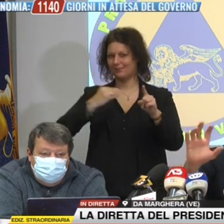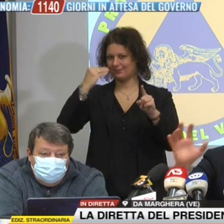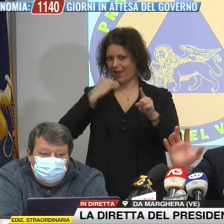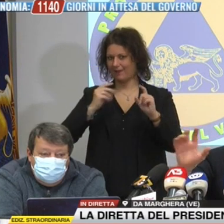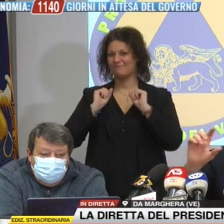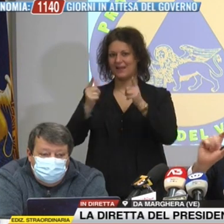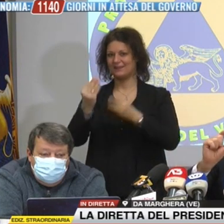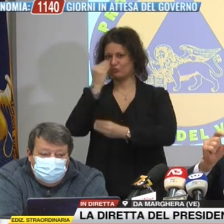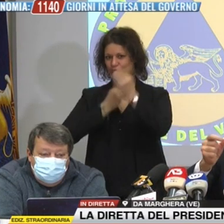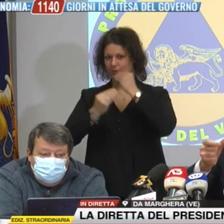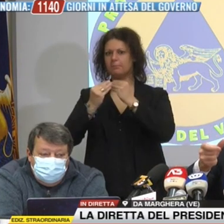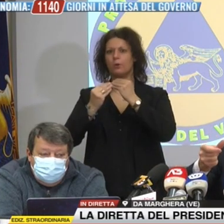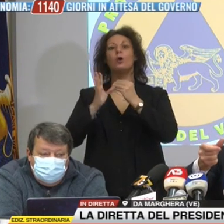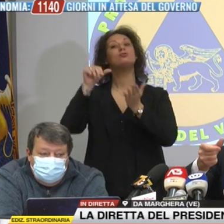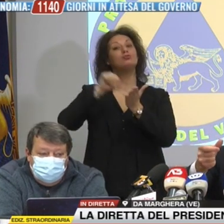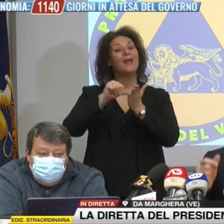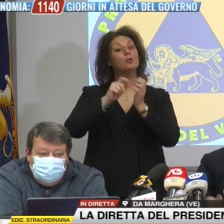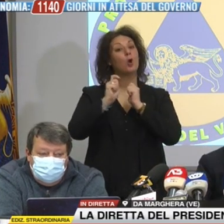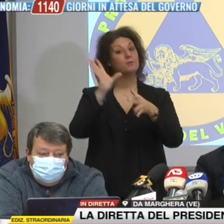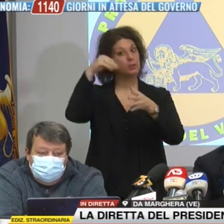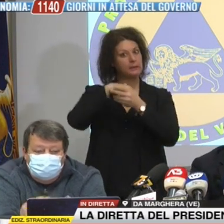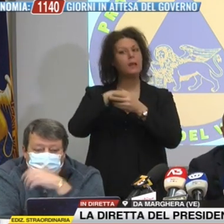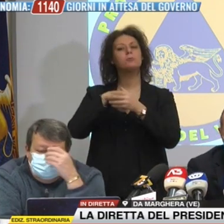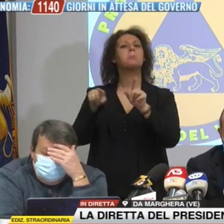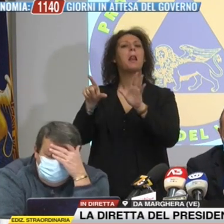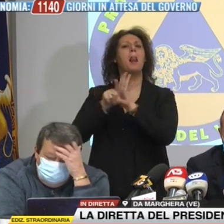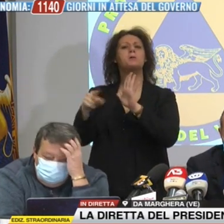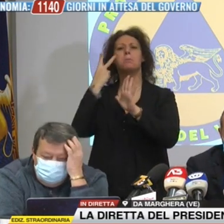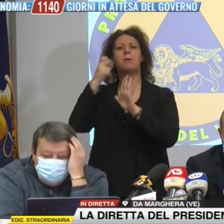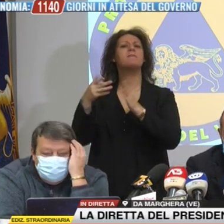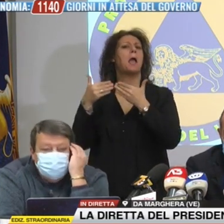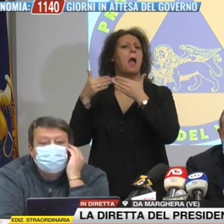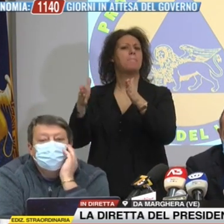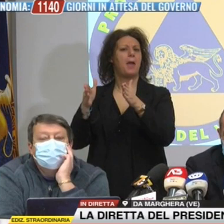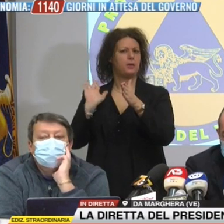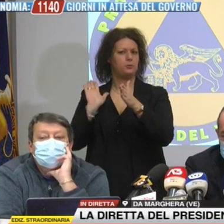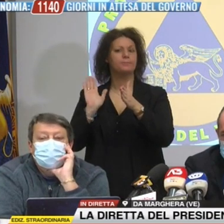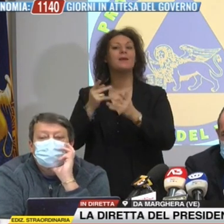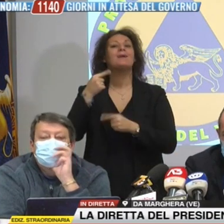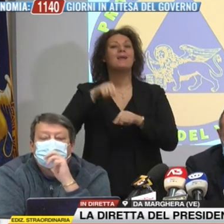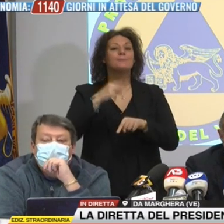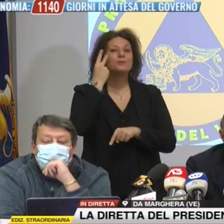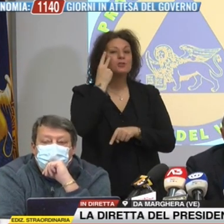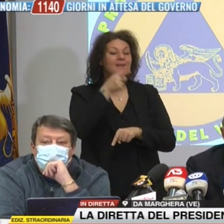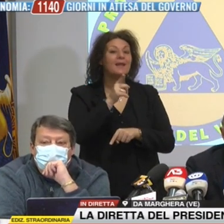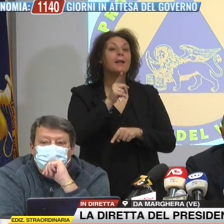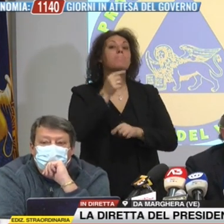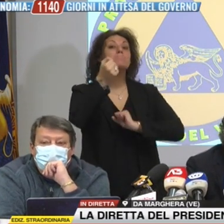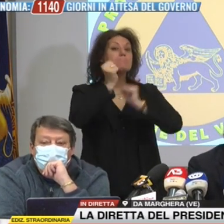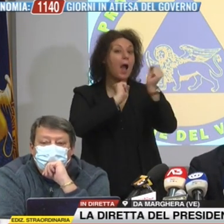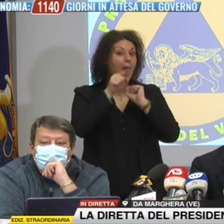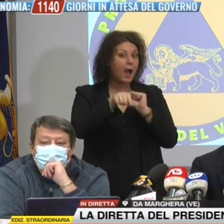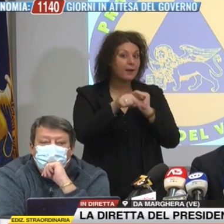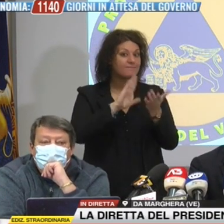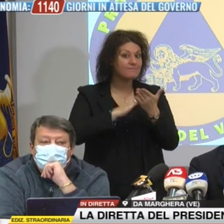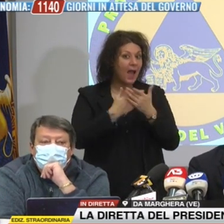Qua c'è da capire se riusciamo a farli classificare come erogatori di servizi alimentari, di cibo, insomma. Esatto. Di allora